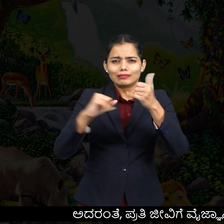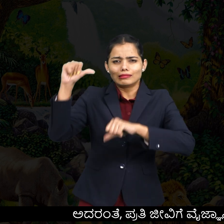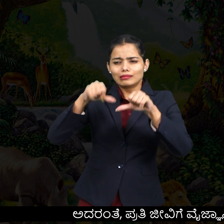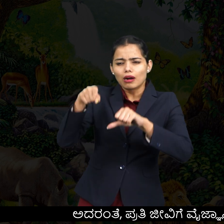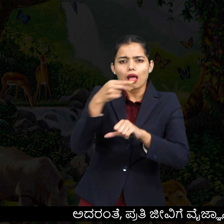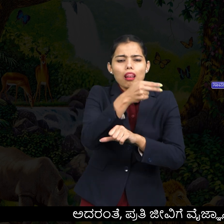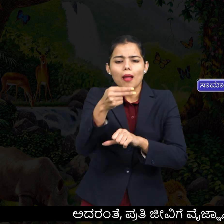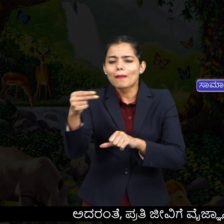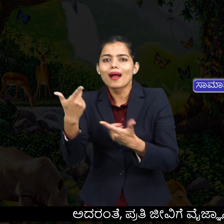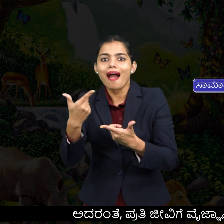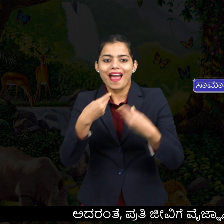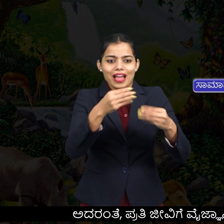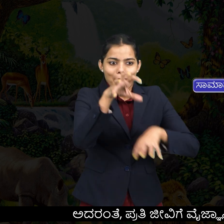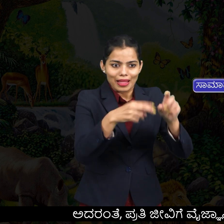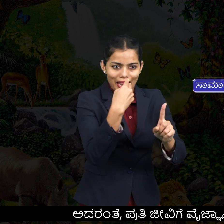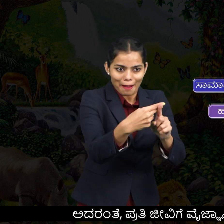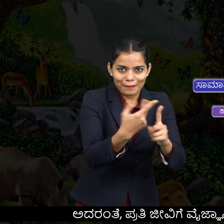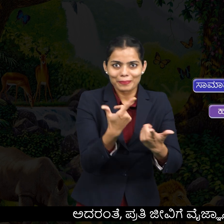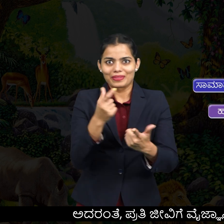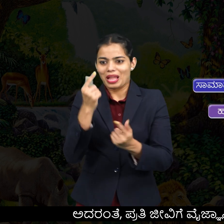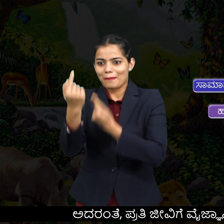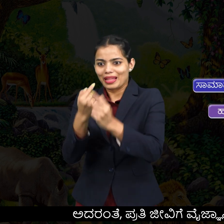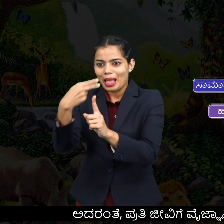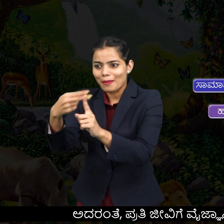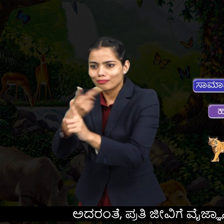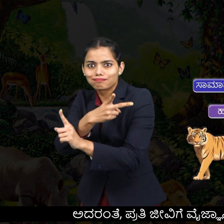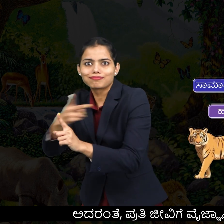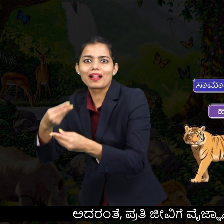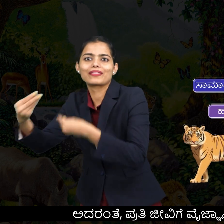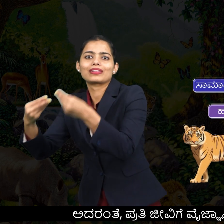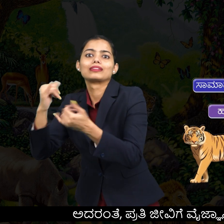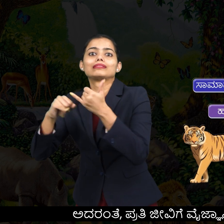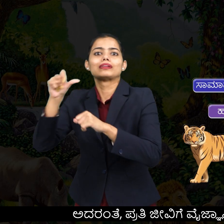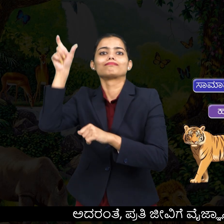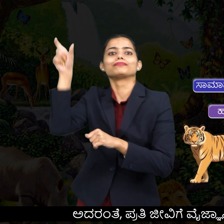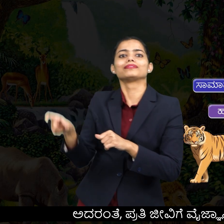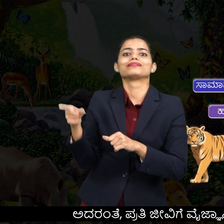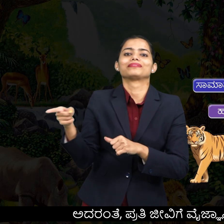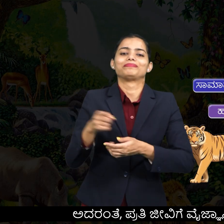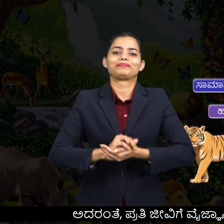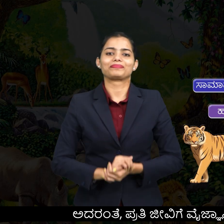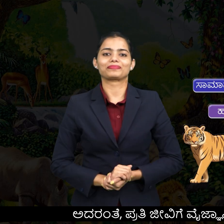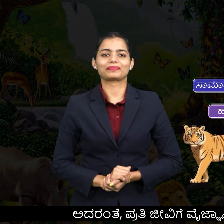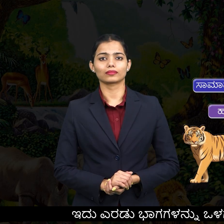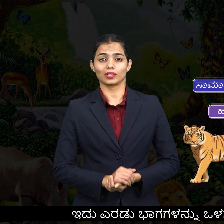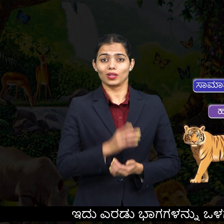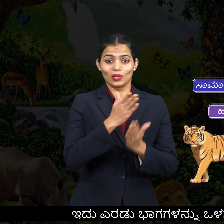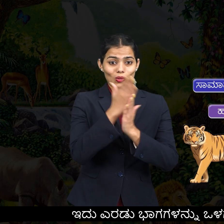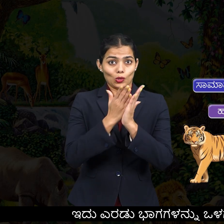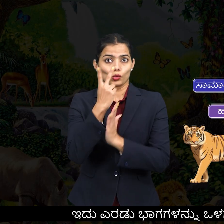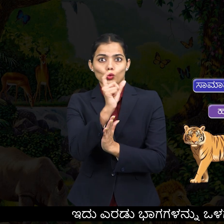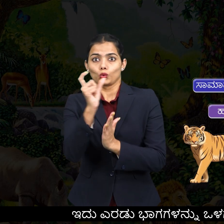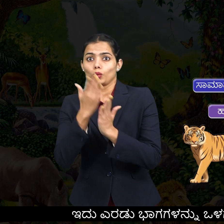ಅದರಂತೆ ಪ್ರತಿ ಜೀವಿಗೆ ವೈಜ್ಞಾನಿಕ ಹೆಸರನ್ನು ನಿಗದಿಪಡಿಸಲಾಗಿದೆ.